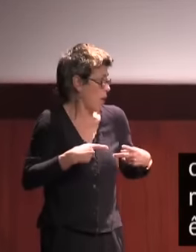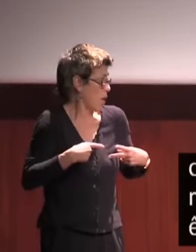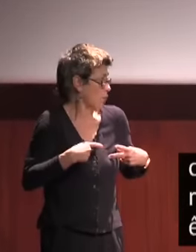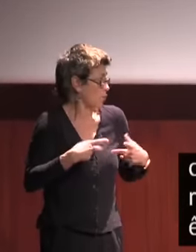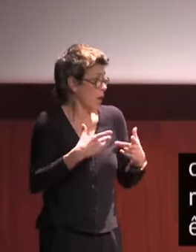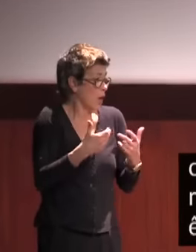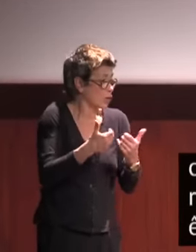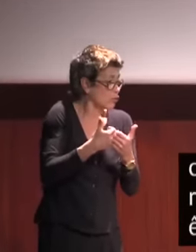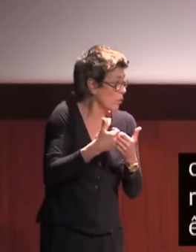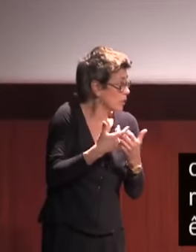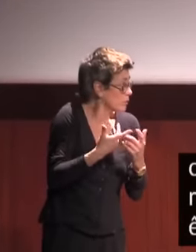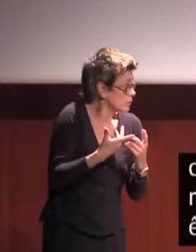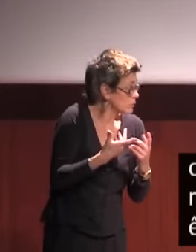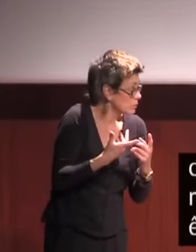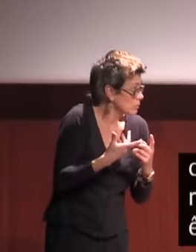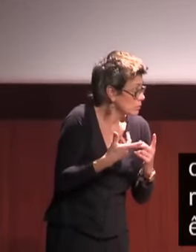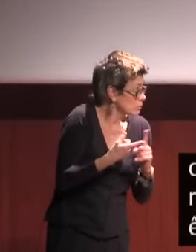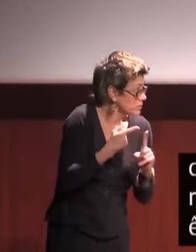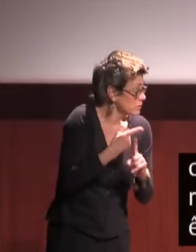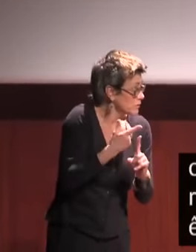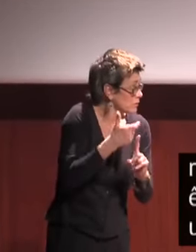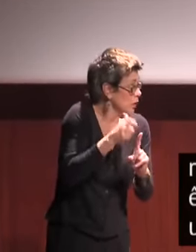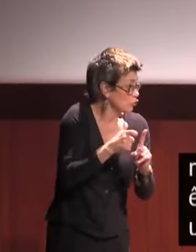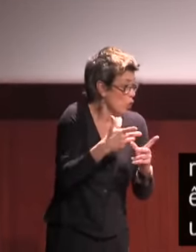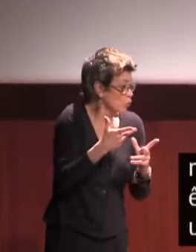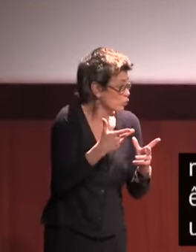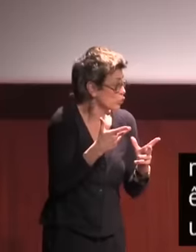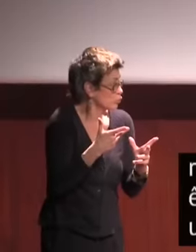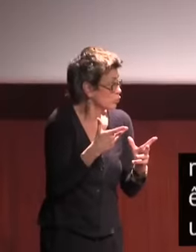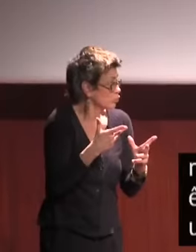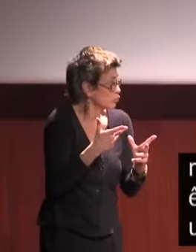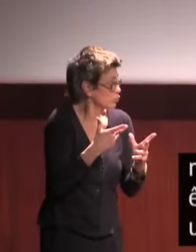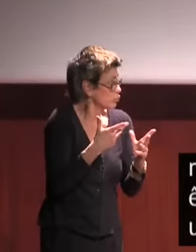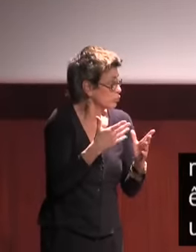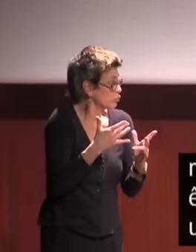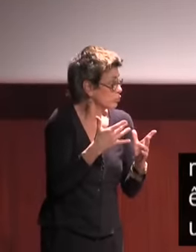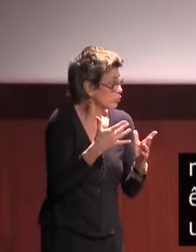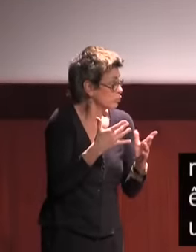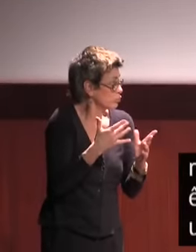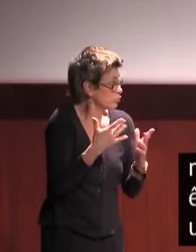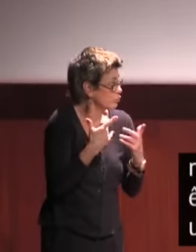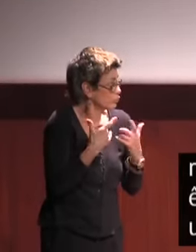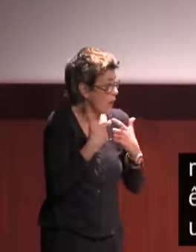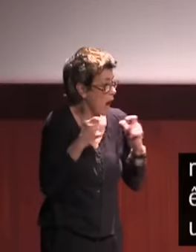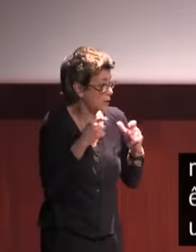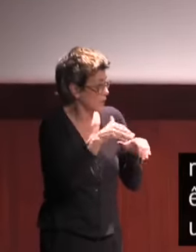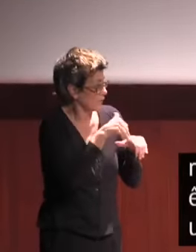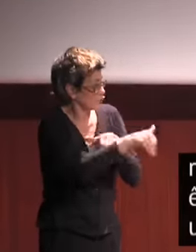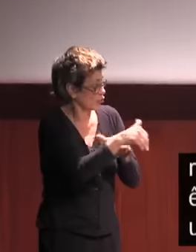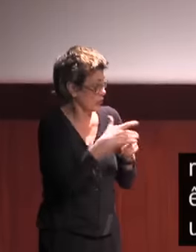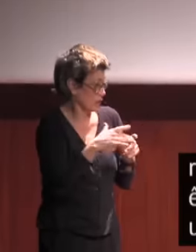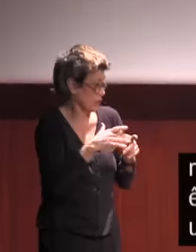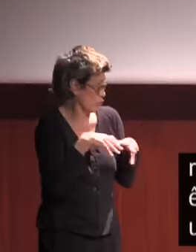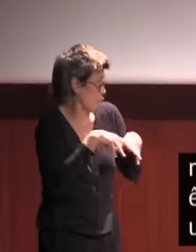demande spécifique d'une personne habilitée voilà, à avoir accès à ces fichiers.